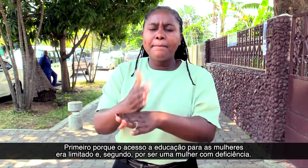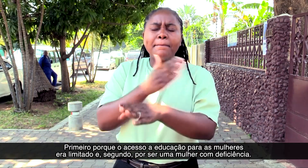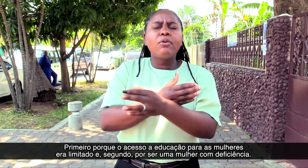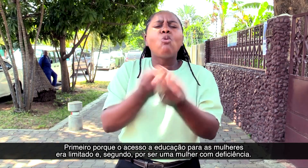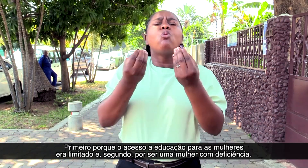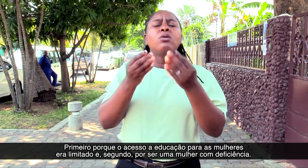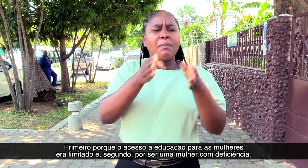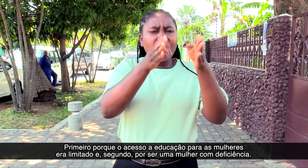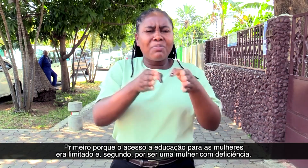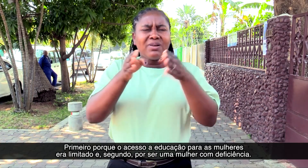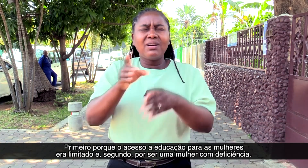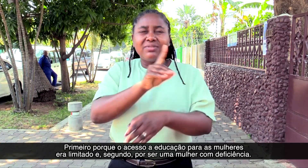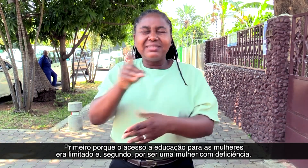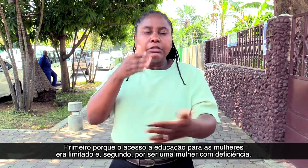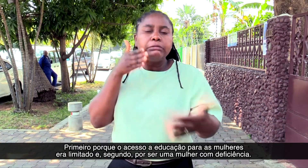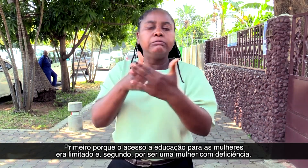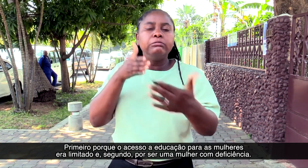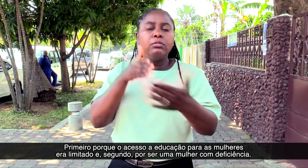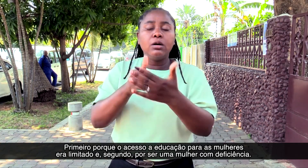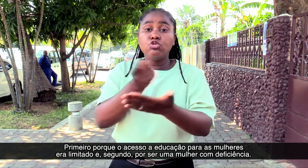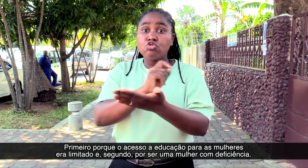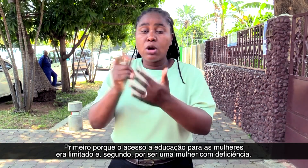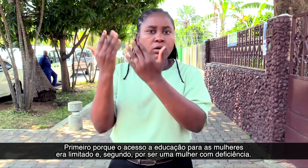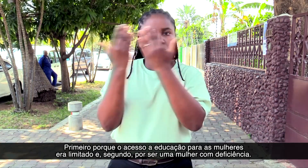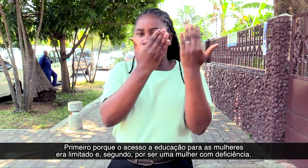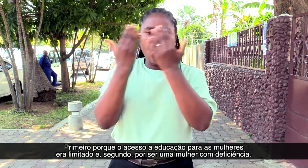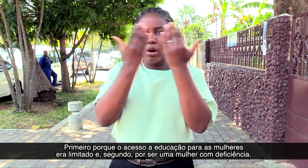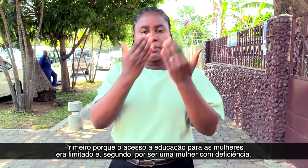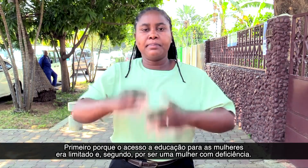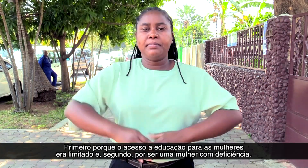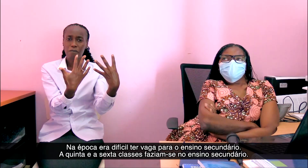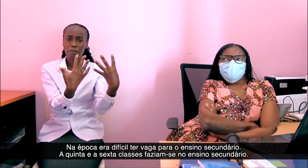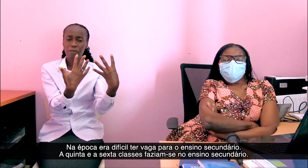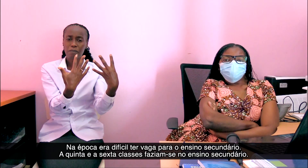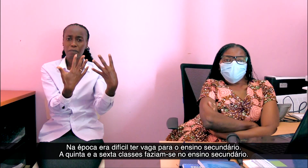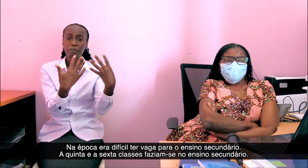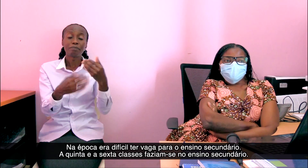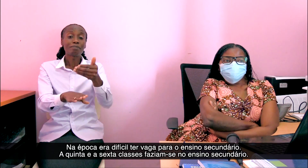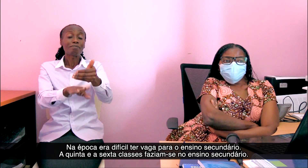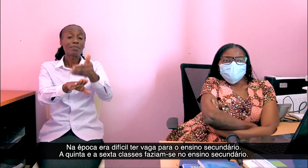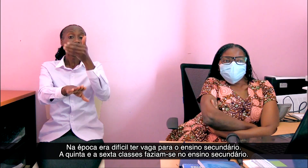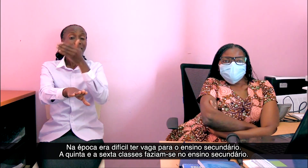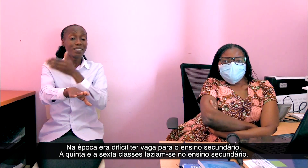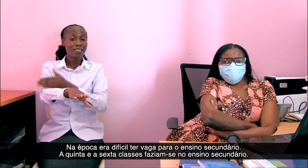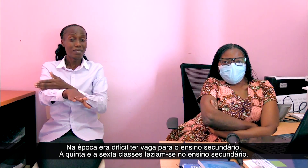era limitado. E segundo, por ser uma mulher com deficiência. Na época era difícil ter